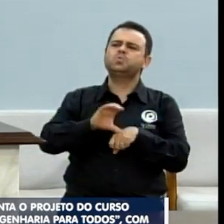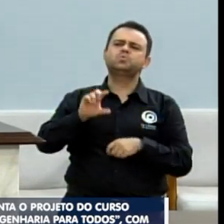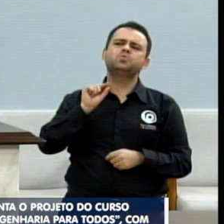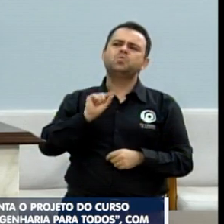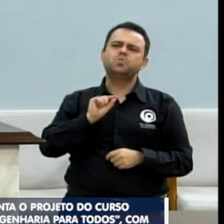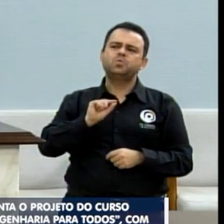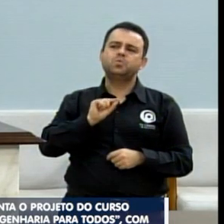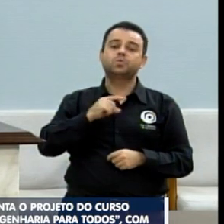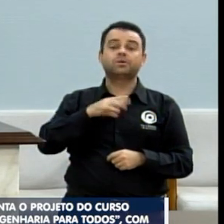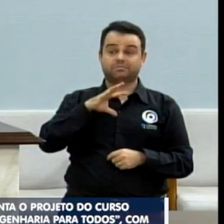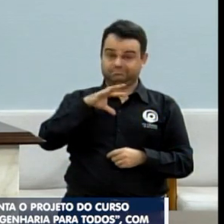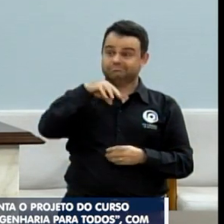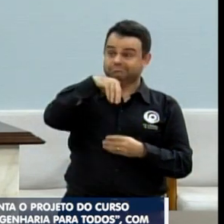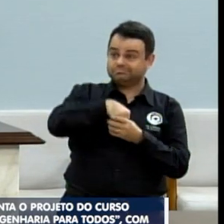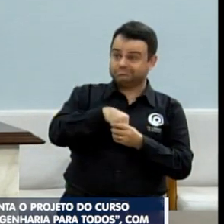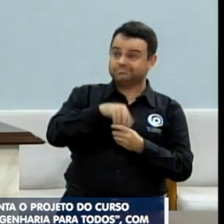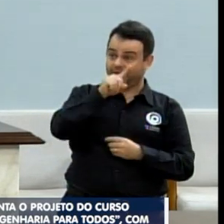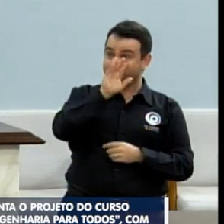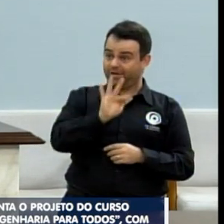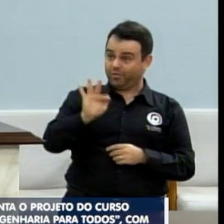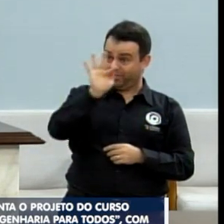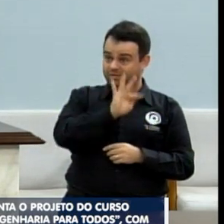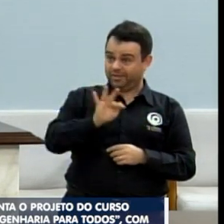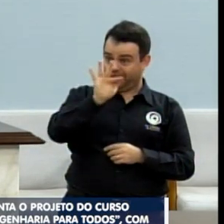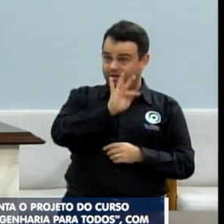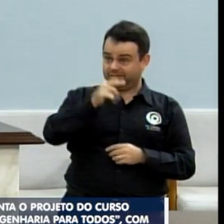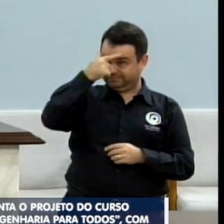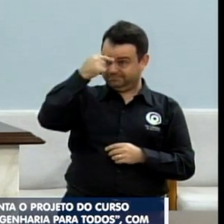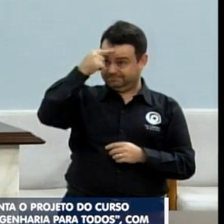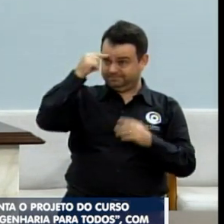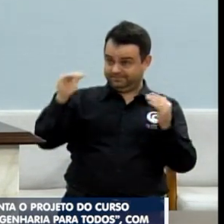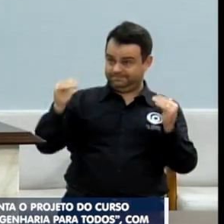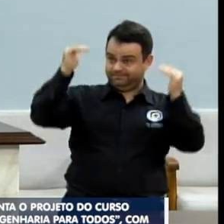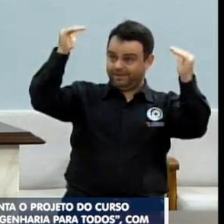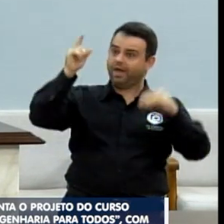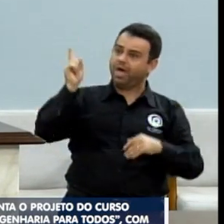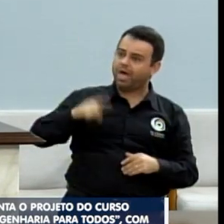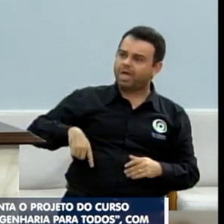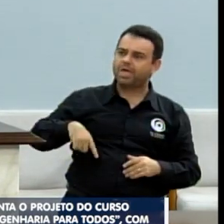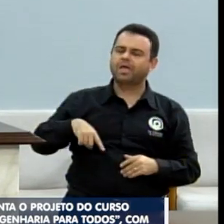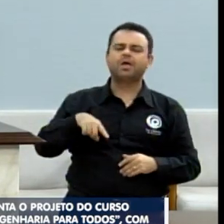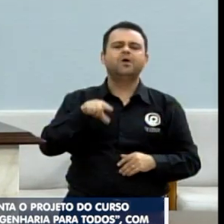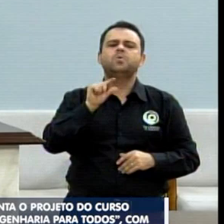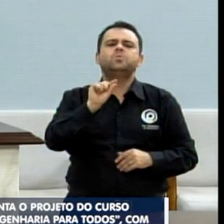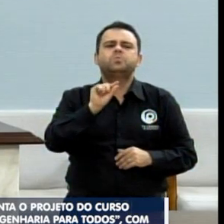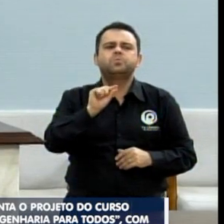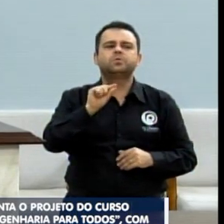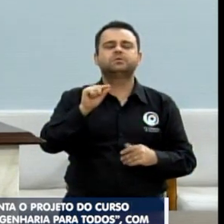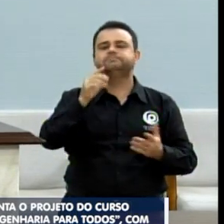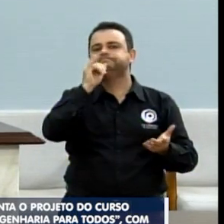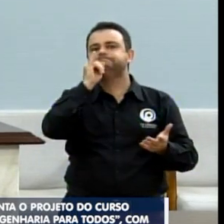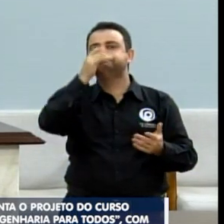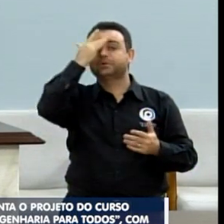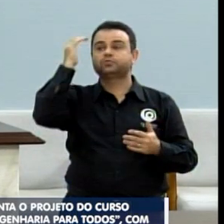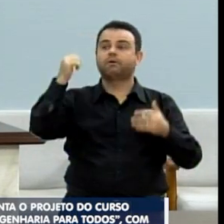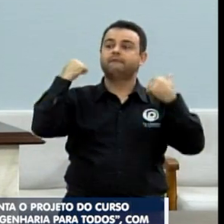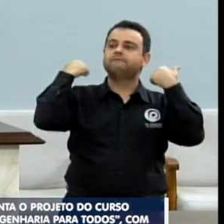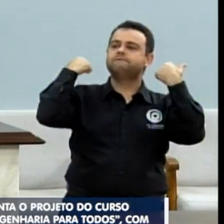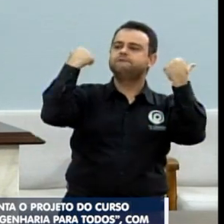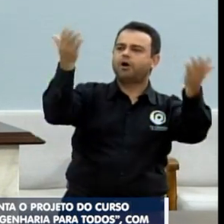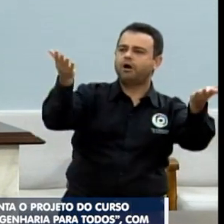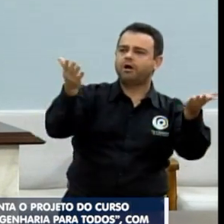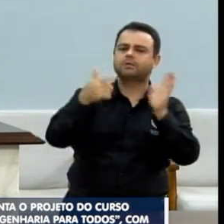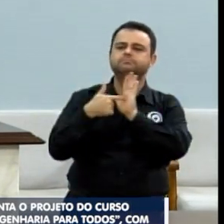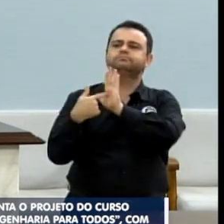nós estamos fazendo aqui, né? Nós estamos conversando com a comunidade externa, mostrando o